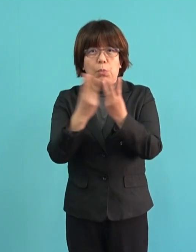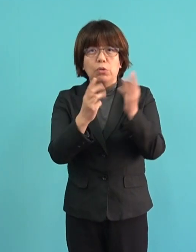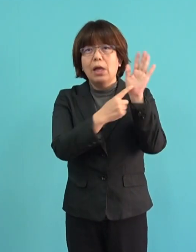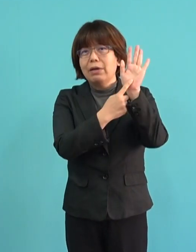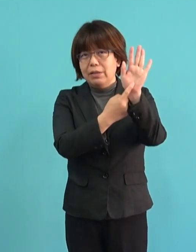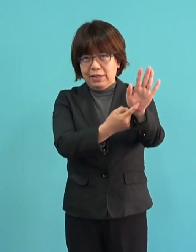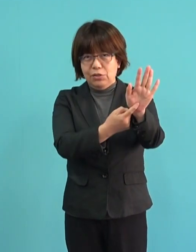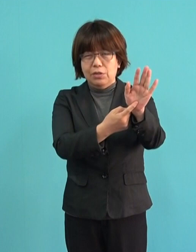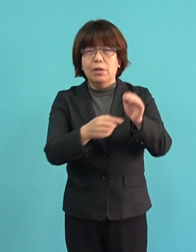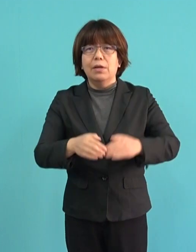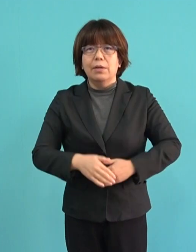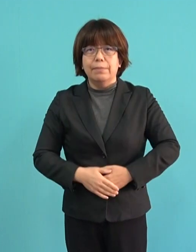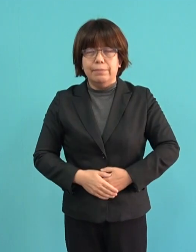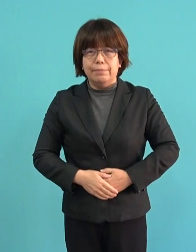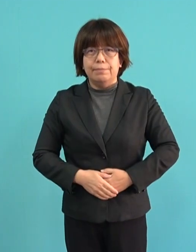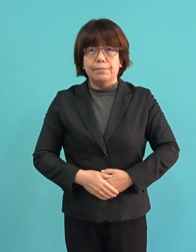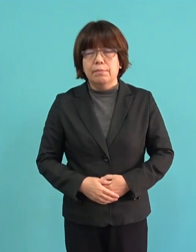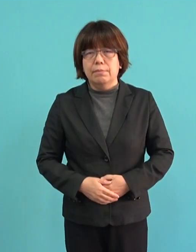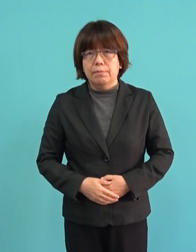ます